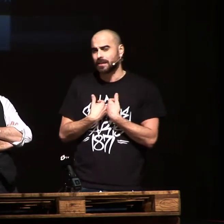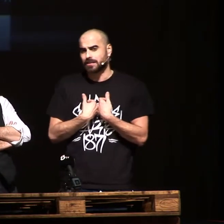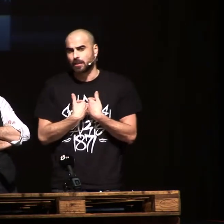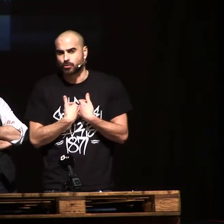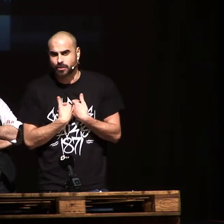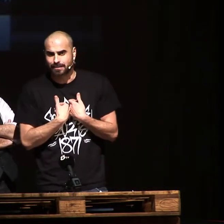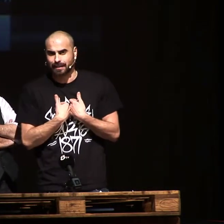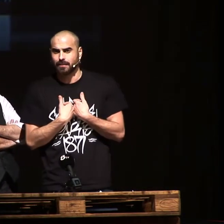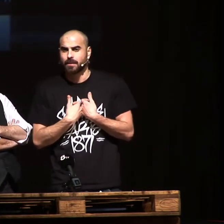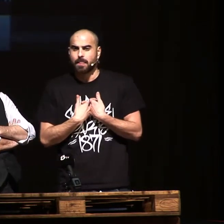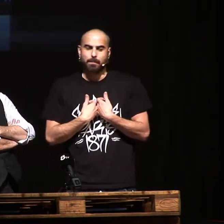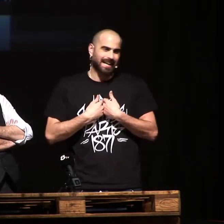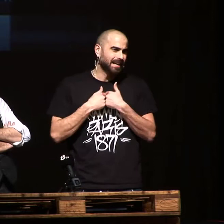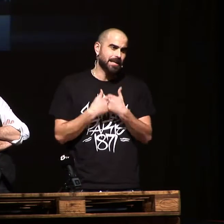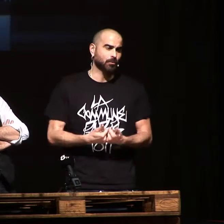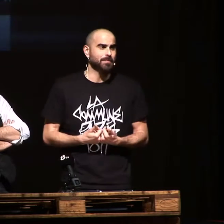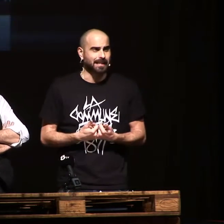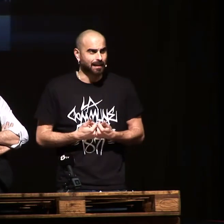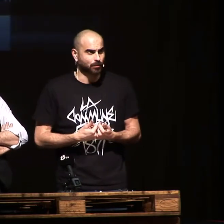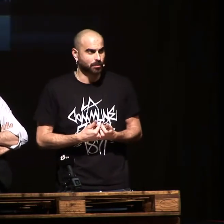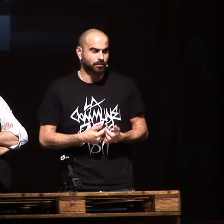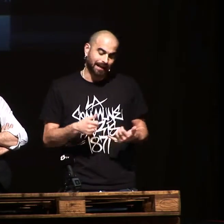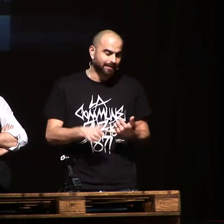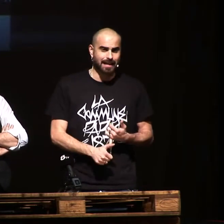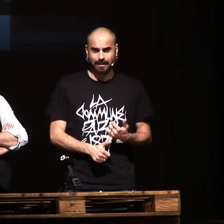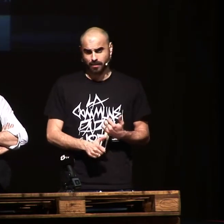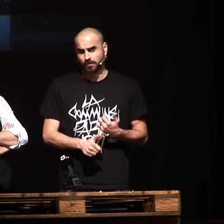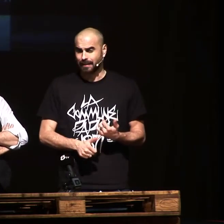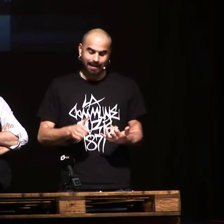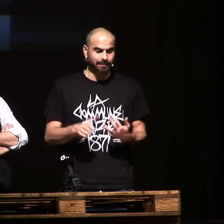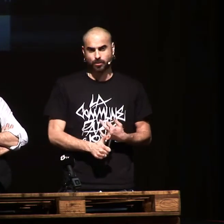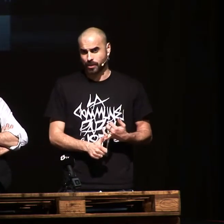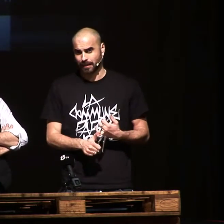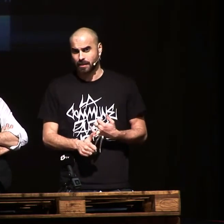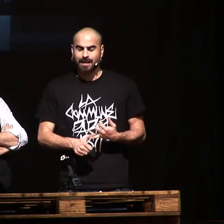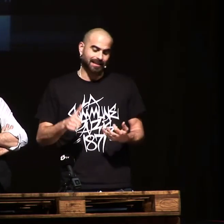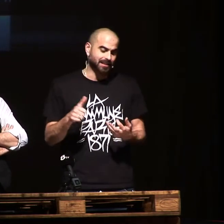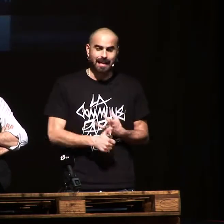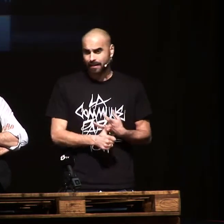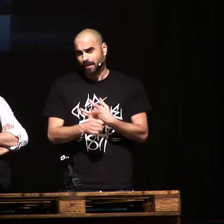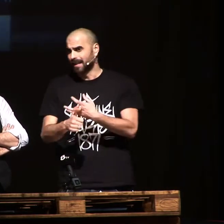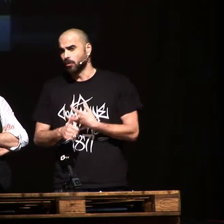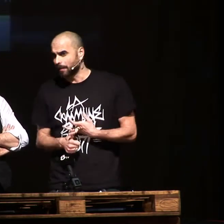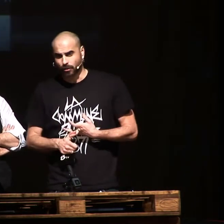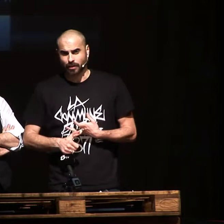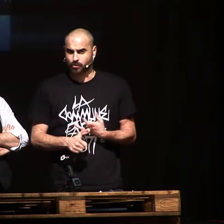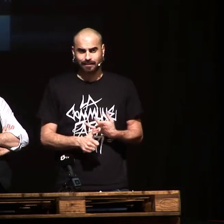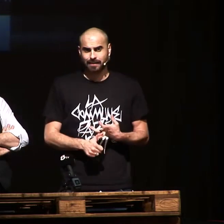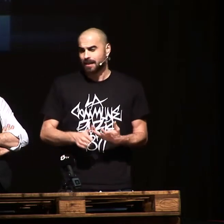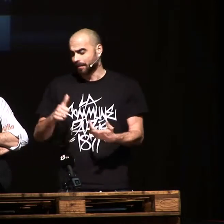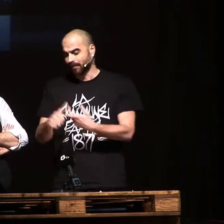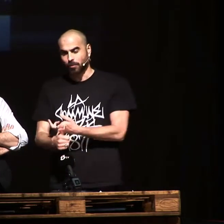també utilitzen les institucions i l'Estat per acribillar-nos i massacrar-nos. Tancant diaris, tancant centres socials, legislant laboralment